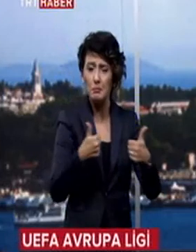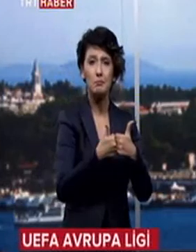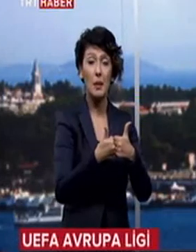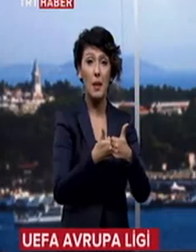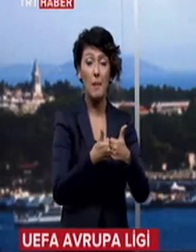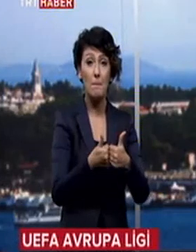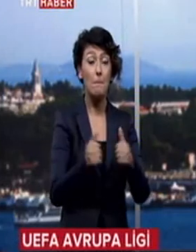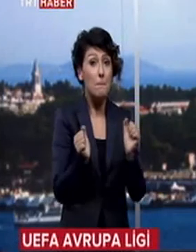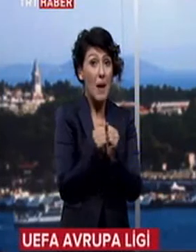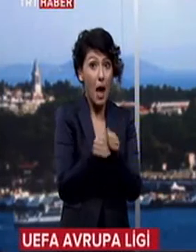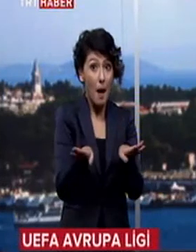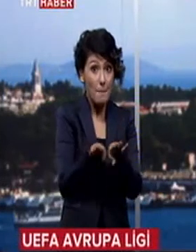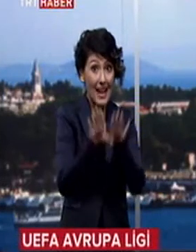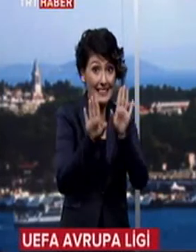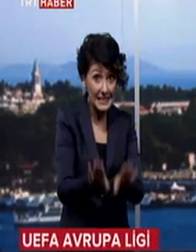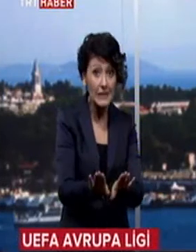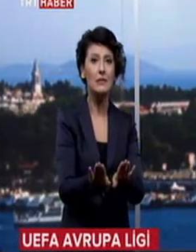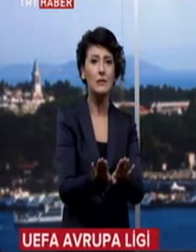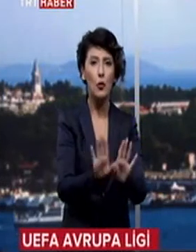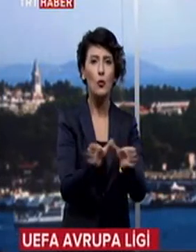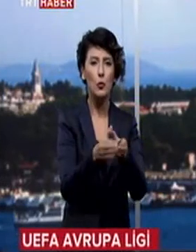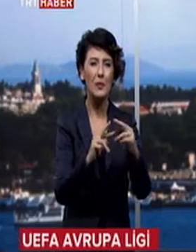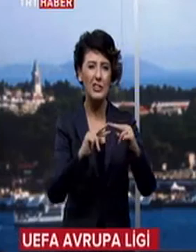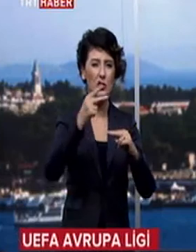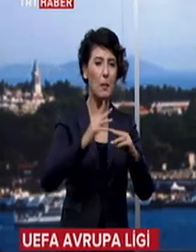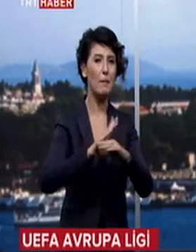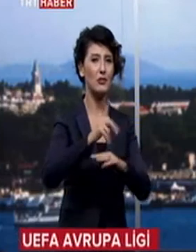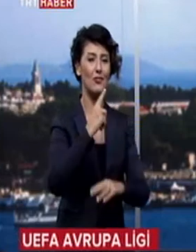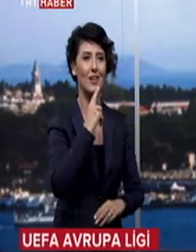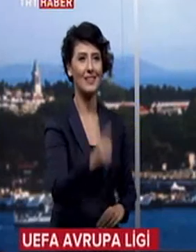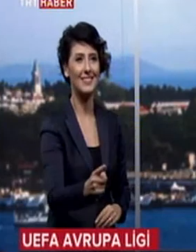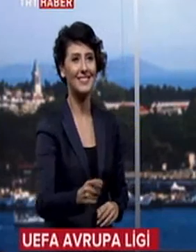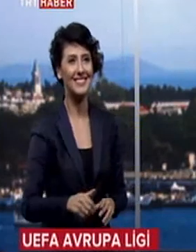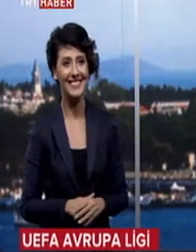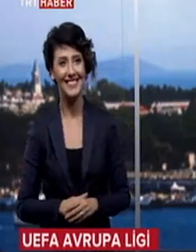Temsilcimiz bu karşılaşmada berabere bile kalsa gruptan çıkmayı başaracak.